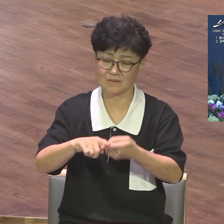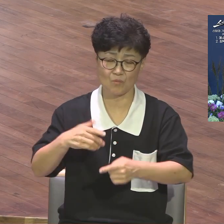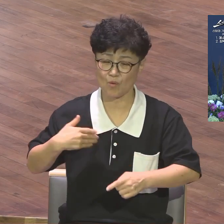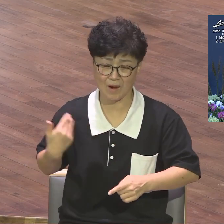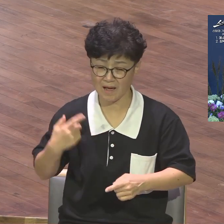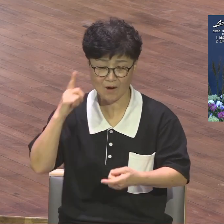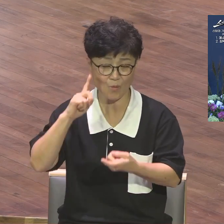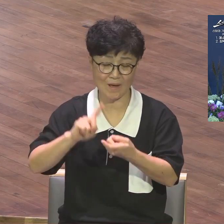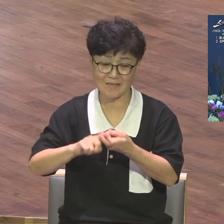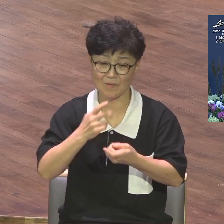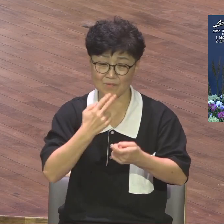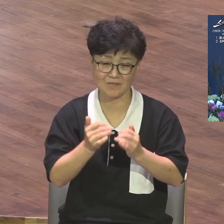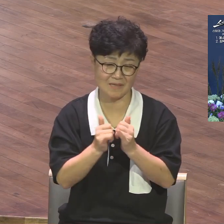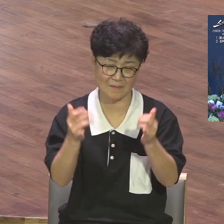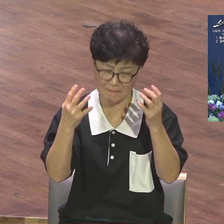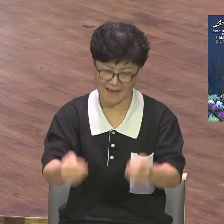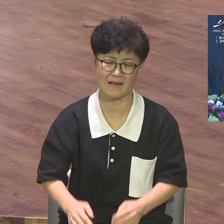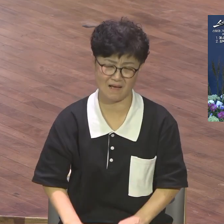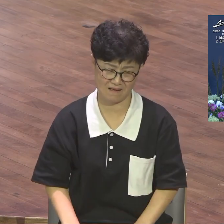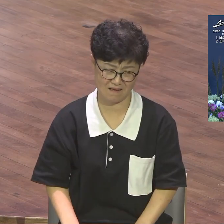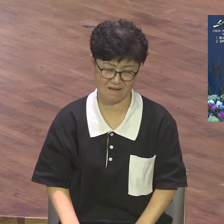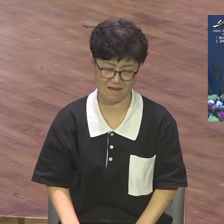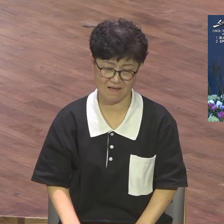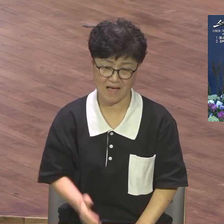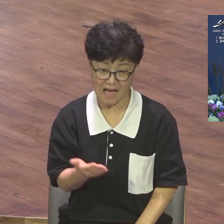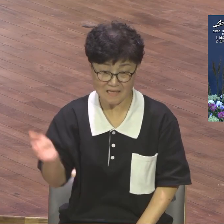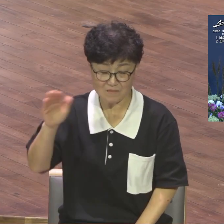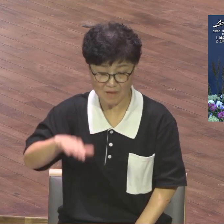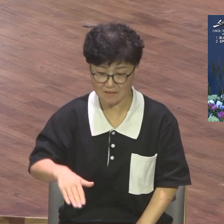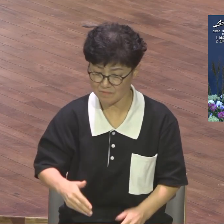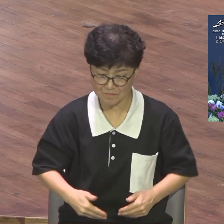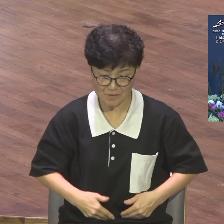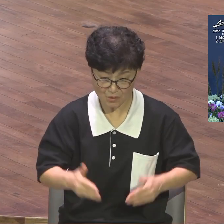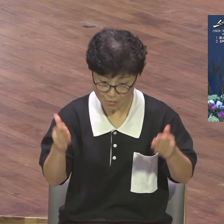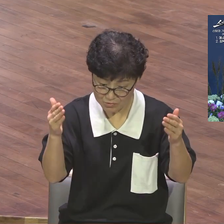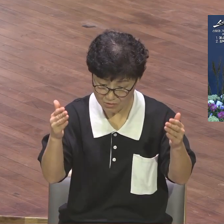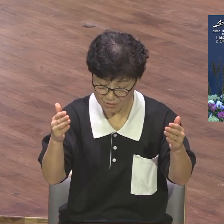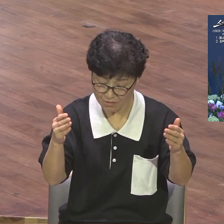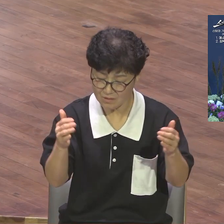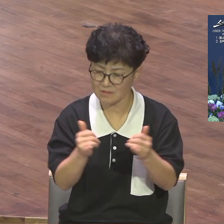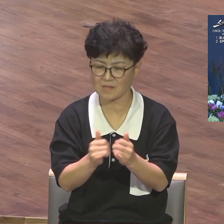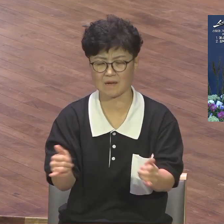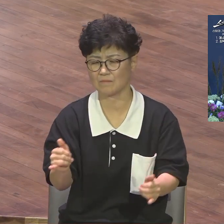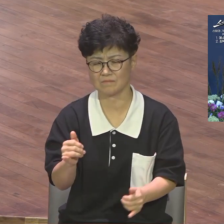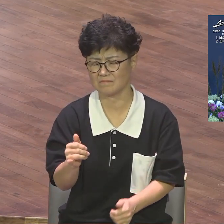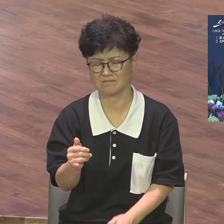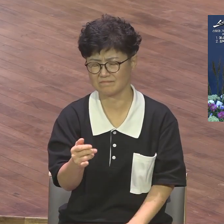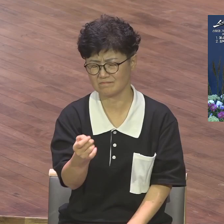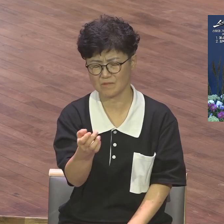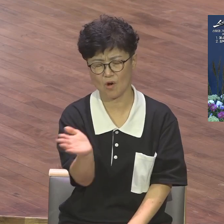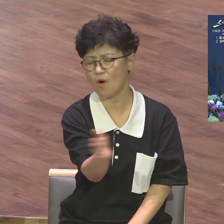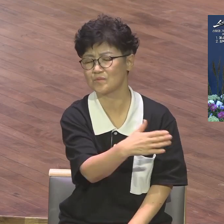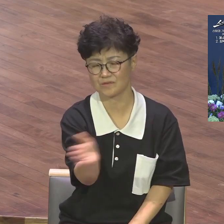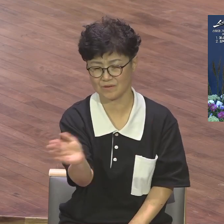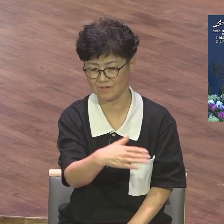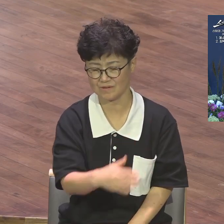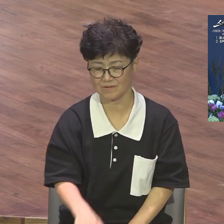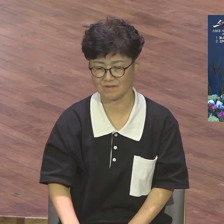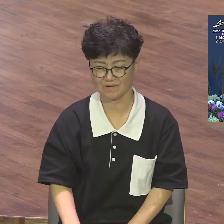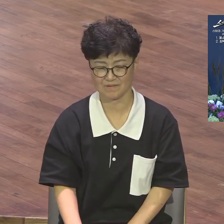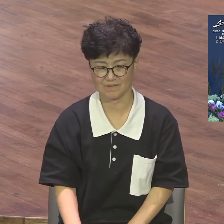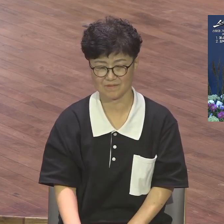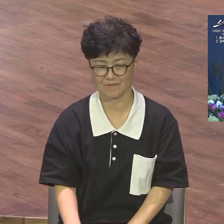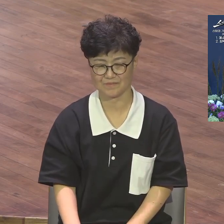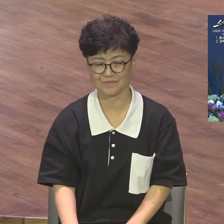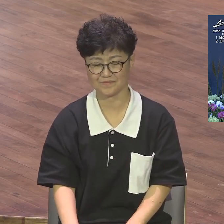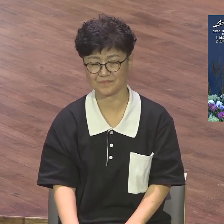그러나 예수님이 필요 없는 사람은 아무도 없기 때문입니다. 오늘 본문은 단순히 우리가 뽕나무에 올라간 삭개오